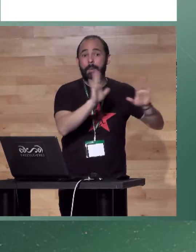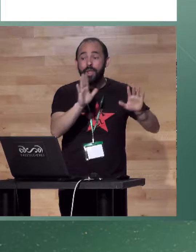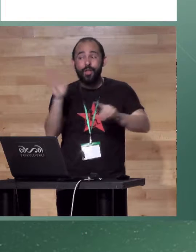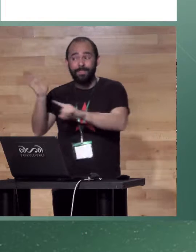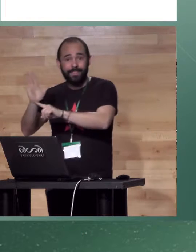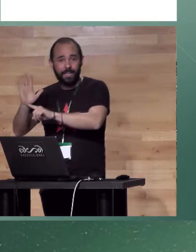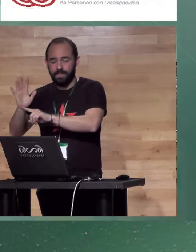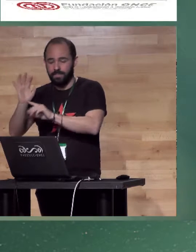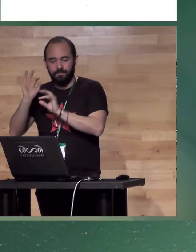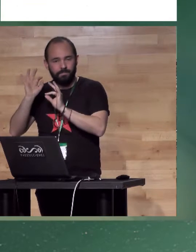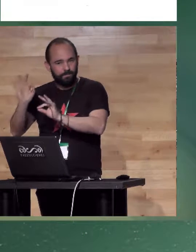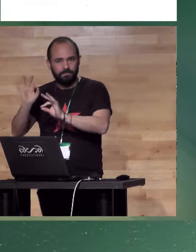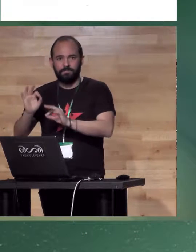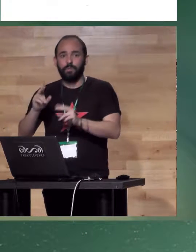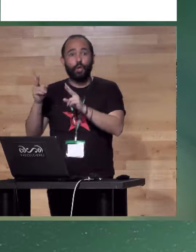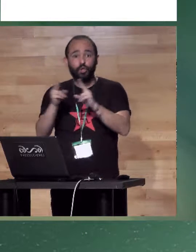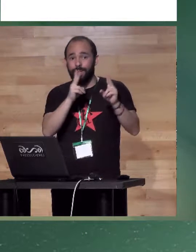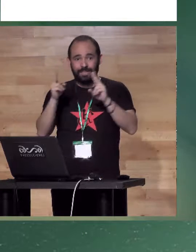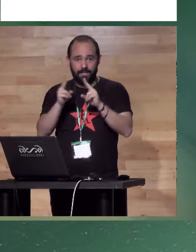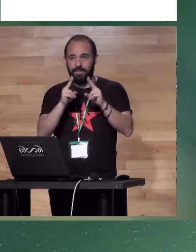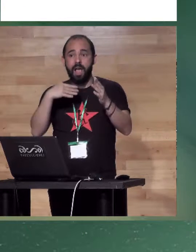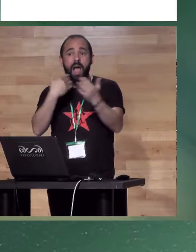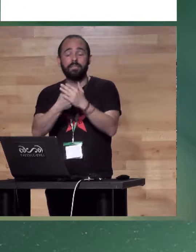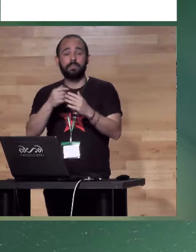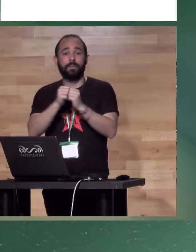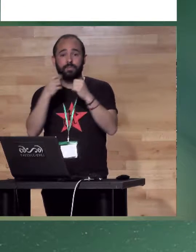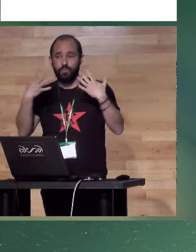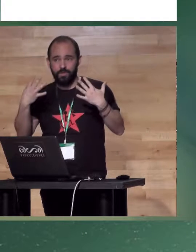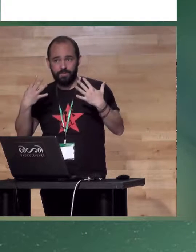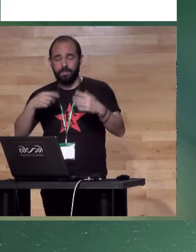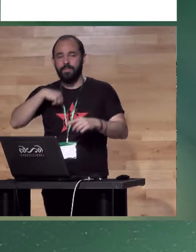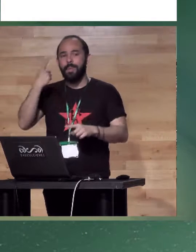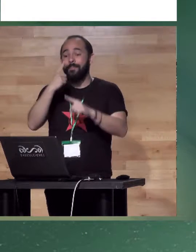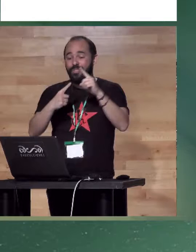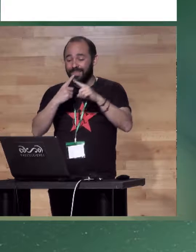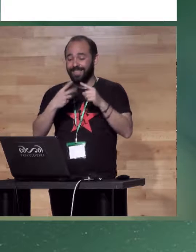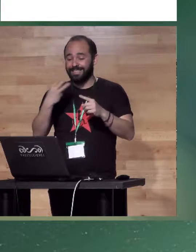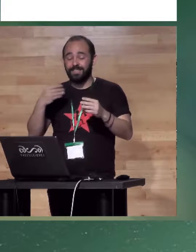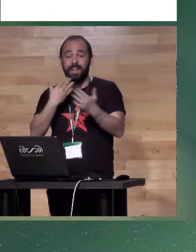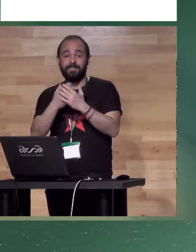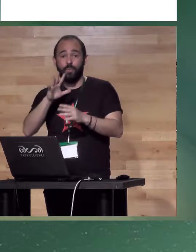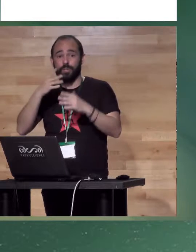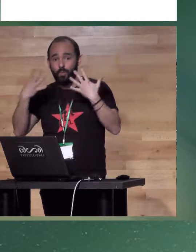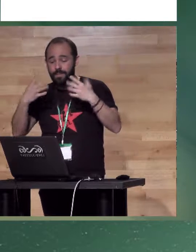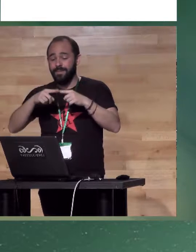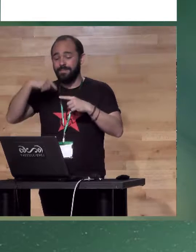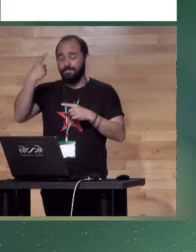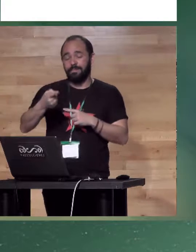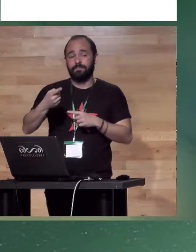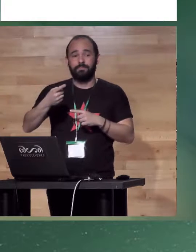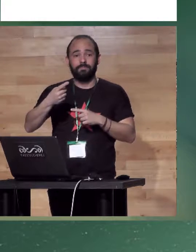En televisión funciona de diferente manera, pero lo que son los cines, el cine es así. Cortometraje, lo que os he